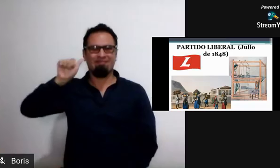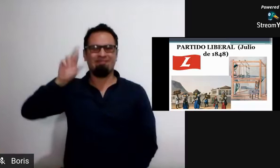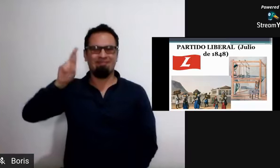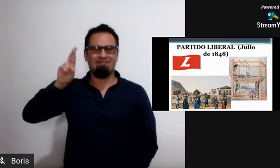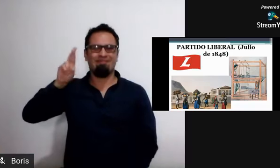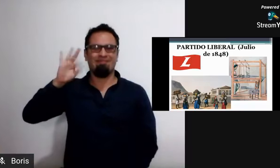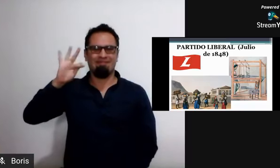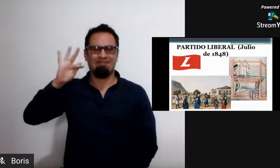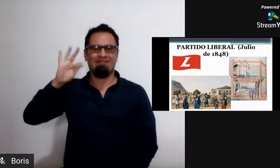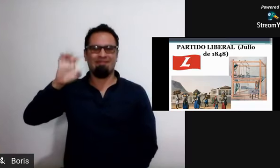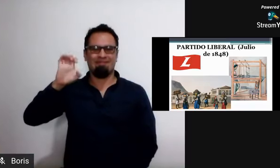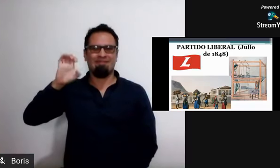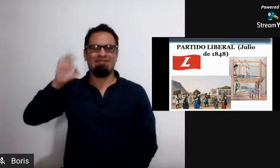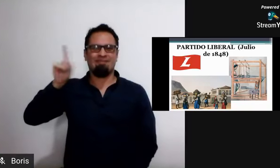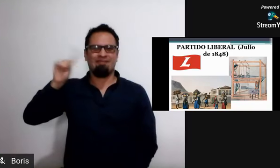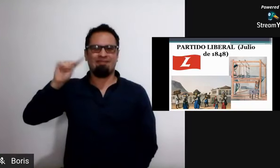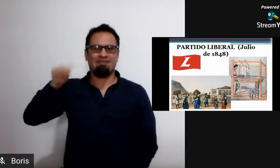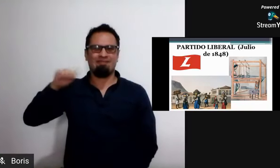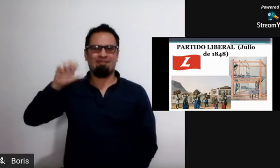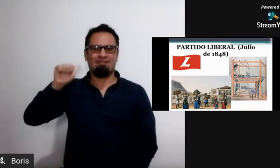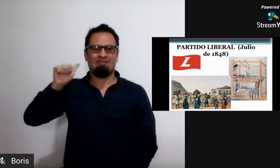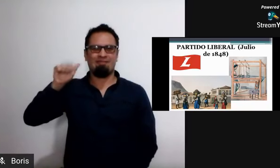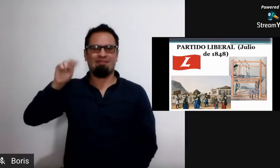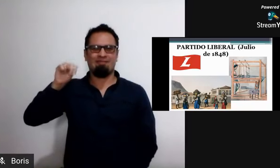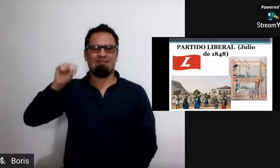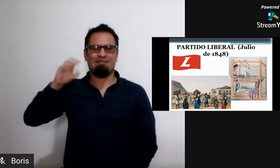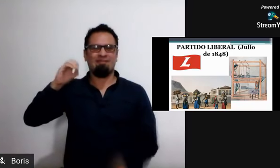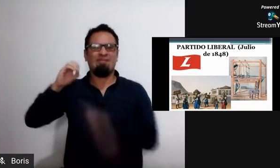diferentes formas de gobierno